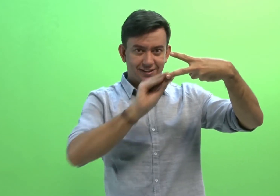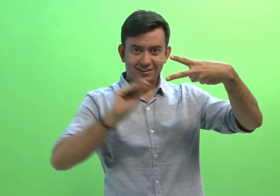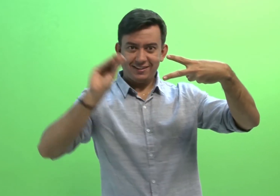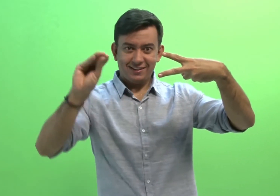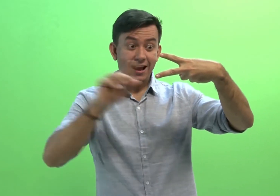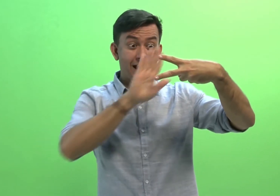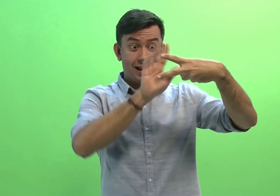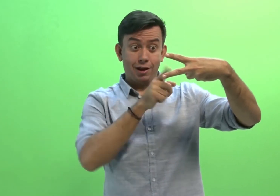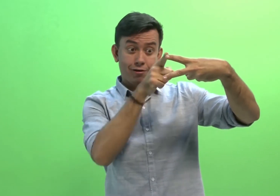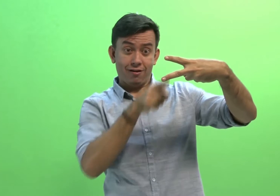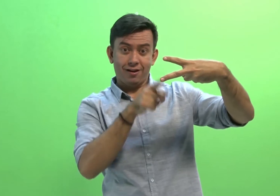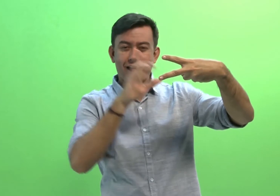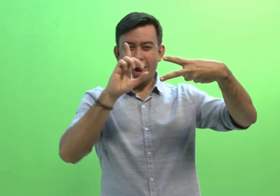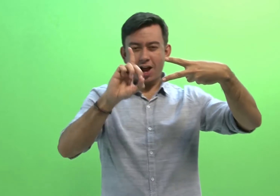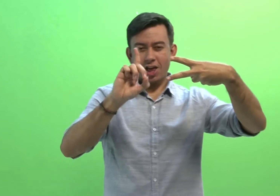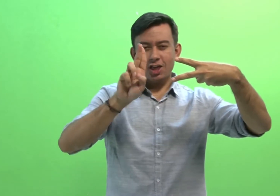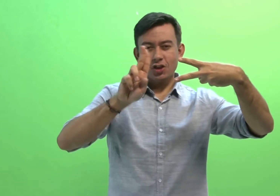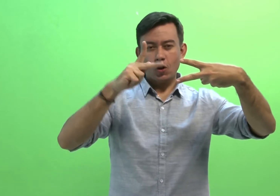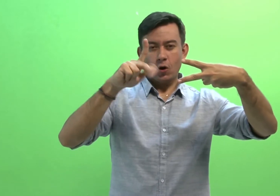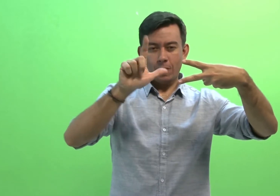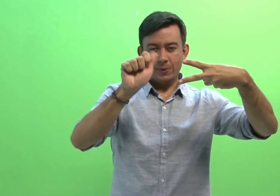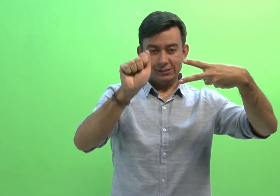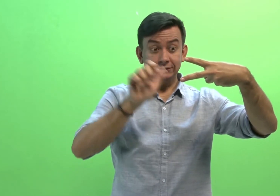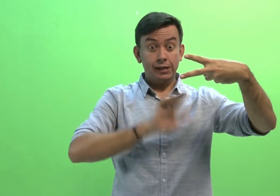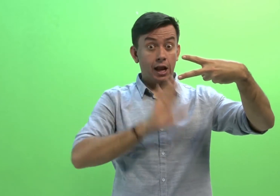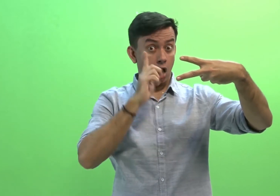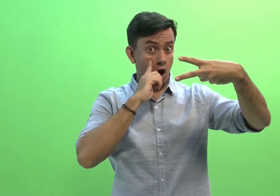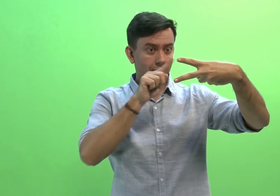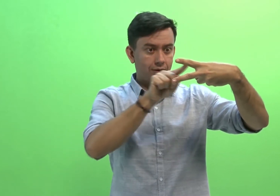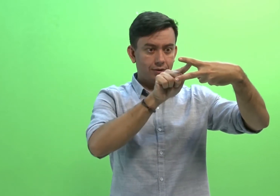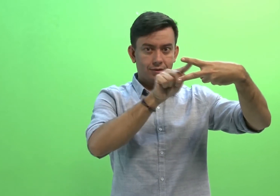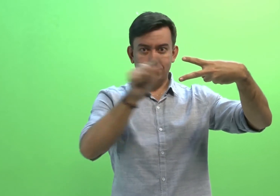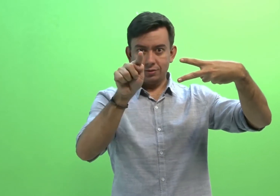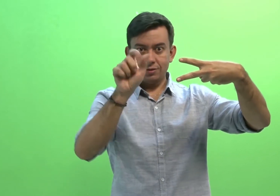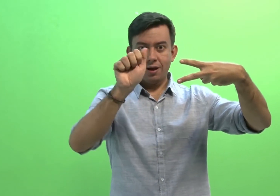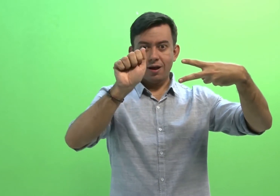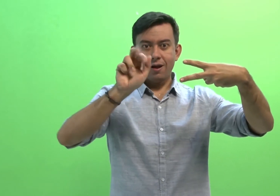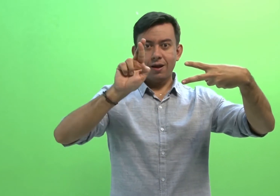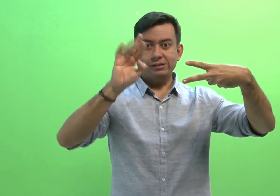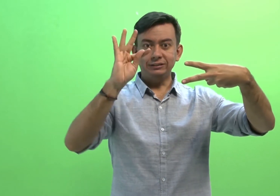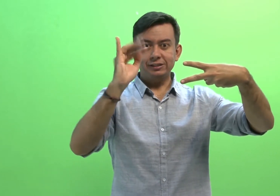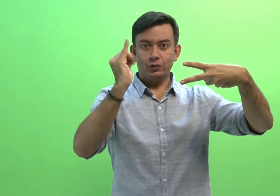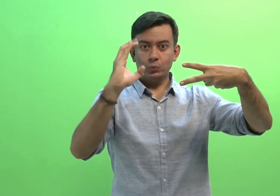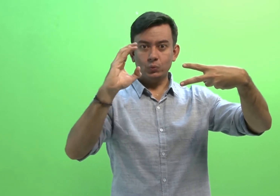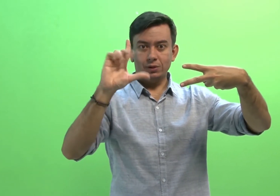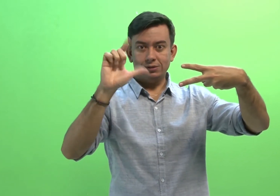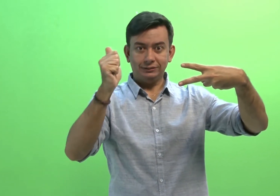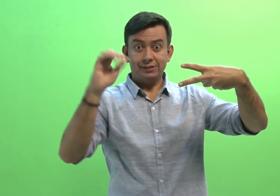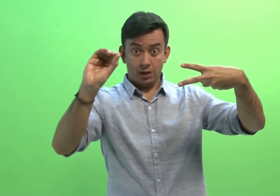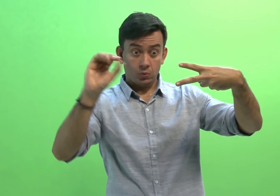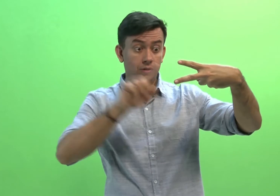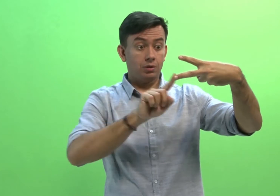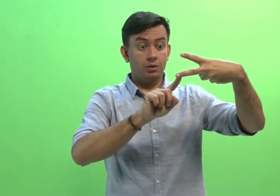eu vou haver essa dupla e depois articulação.